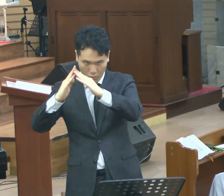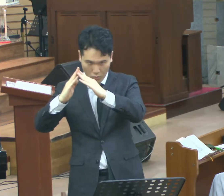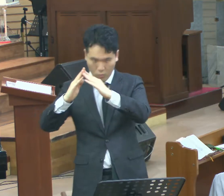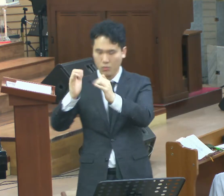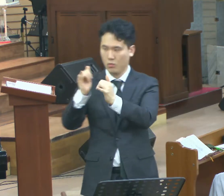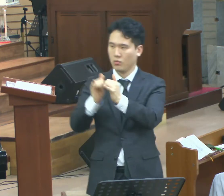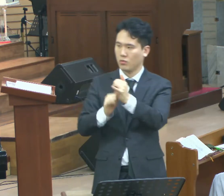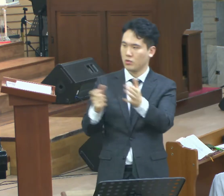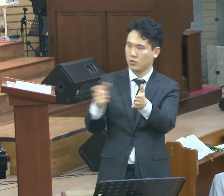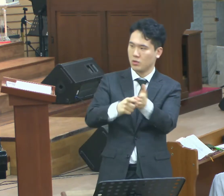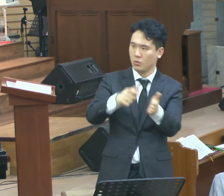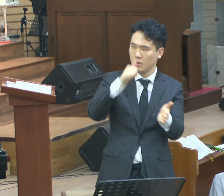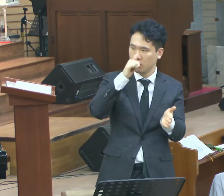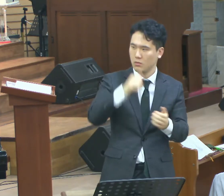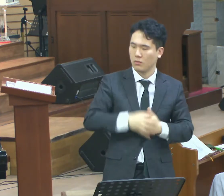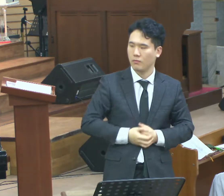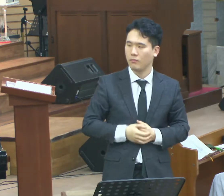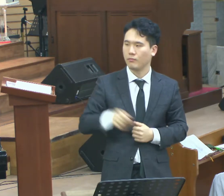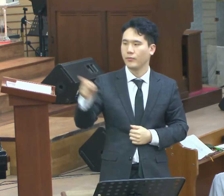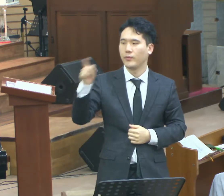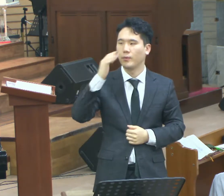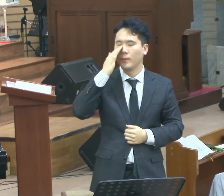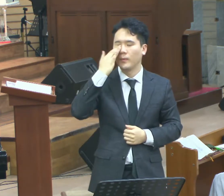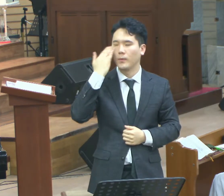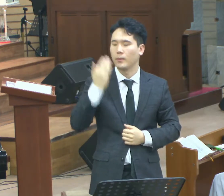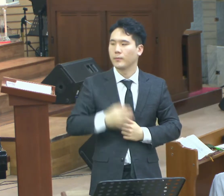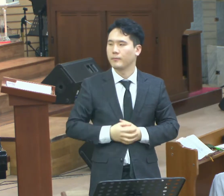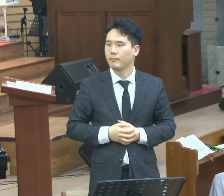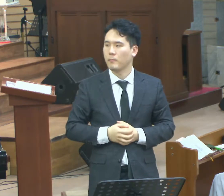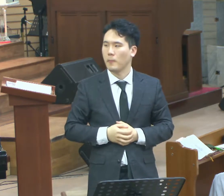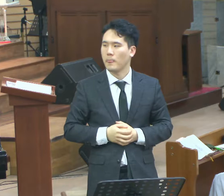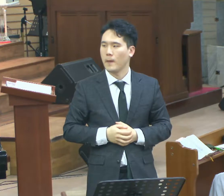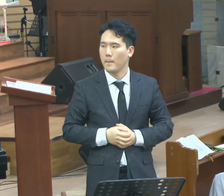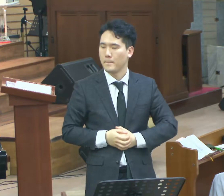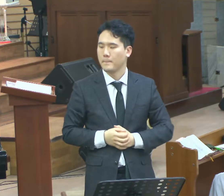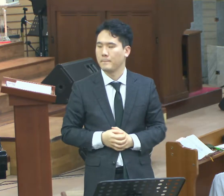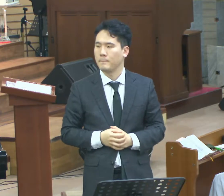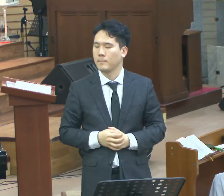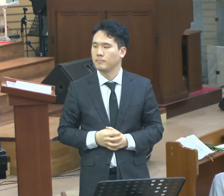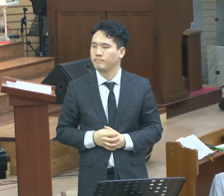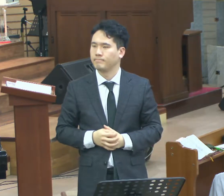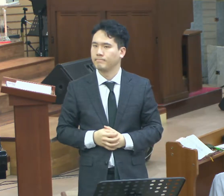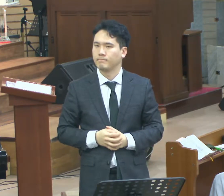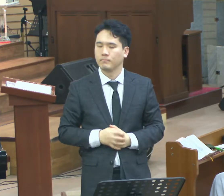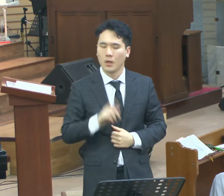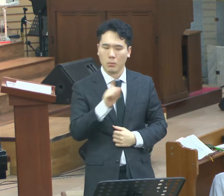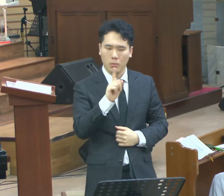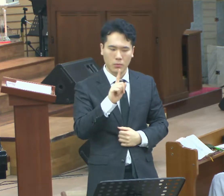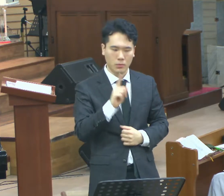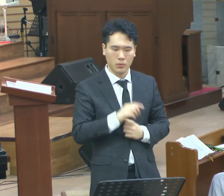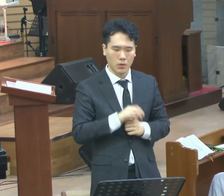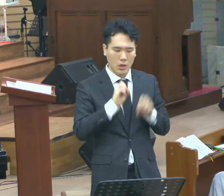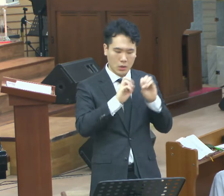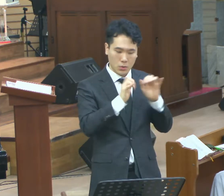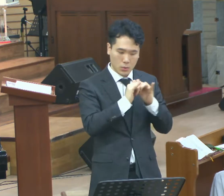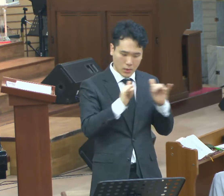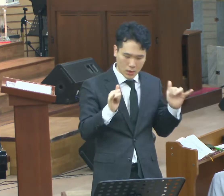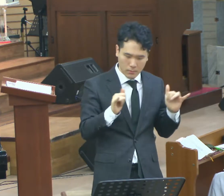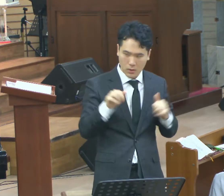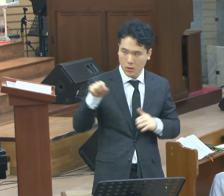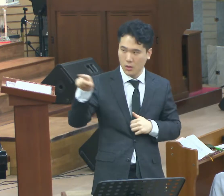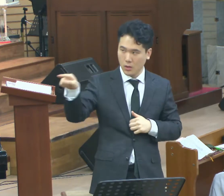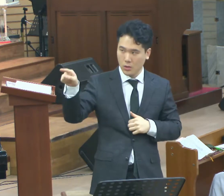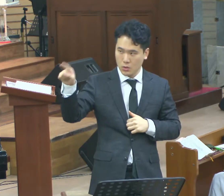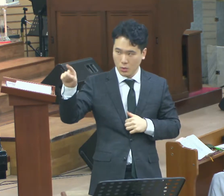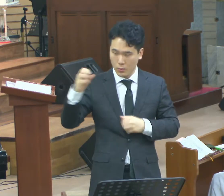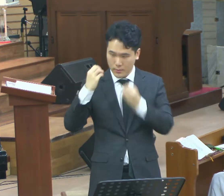성이 여씨였어요. 그분이 나중에 시인이 되셨는데 우리 교회사 책에도 시를 남기셨는데 그 전도사님이 이 춘성교회에